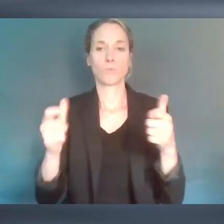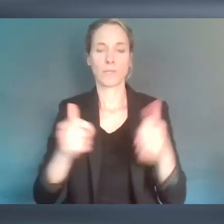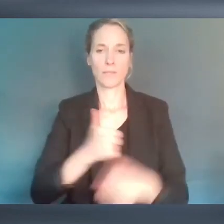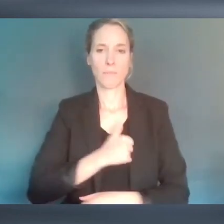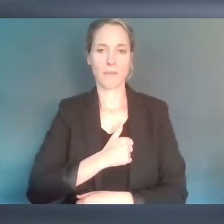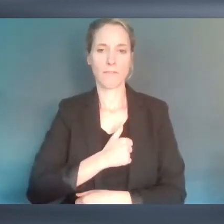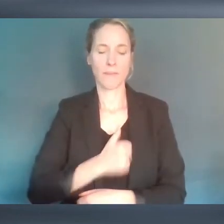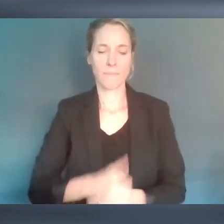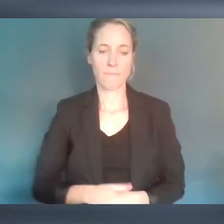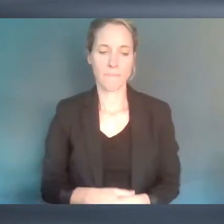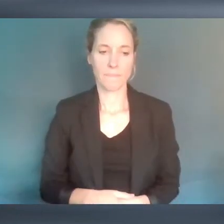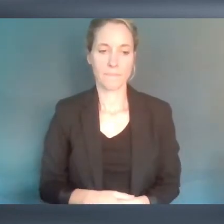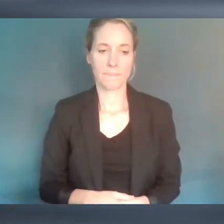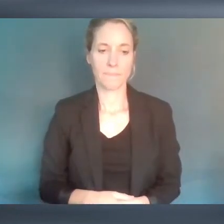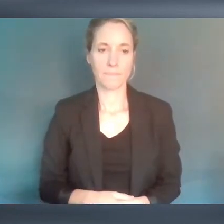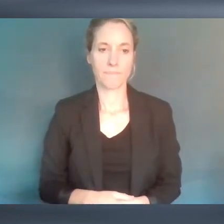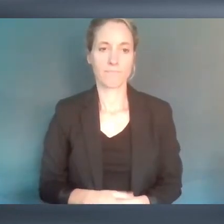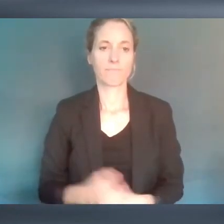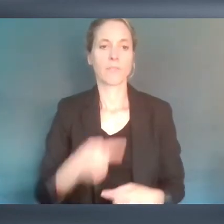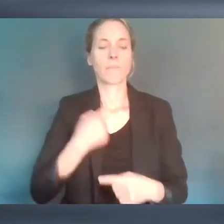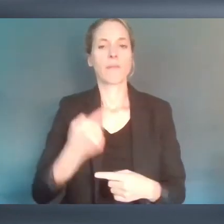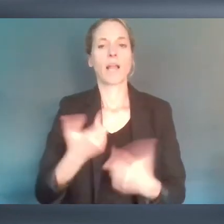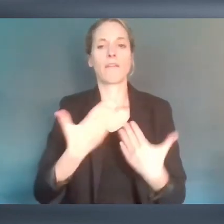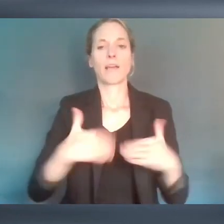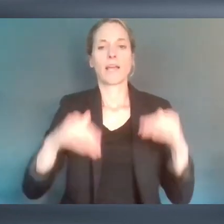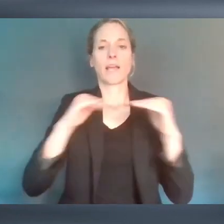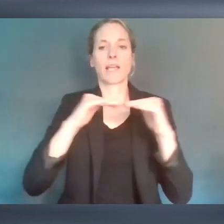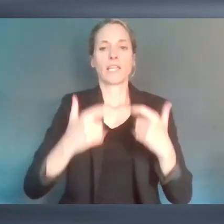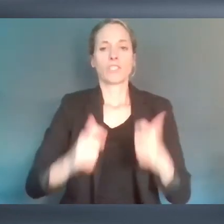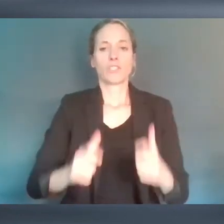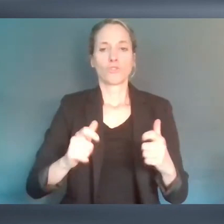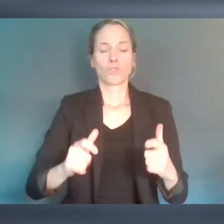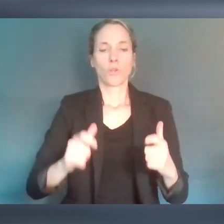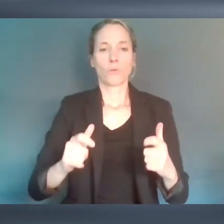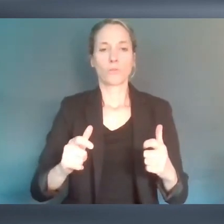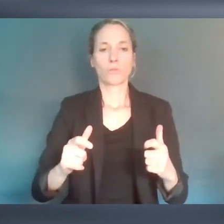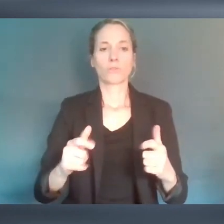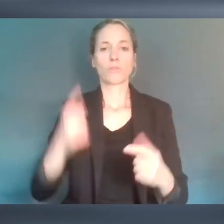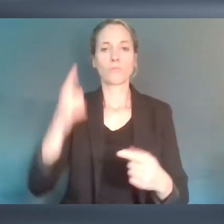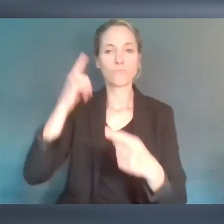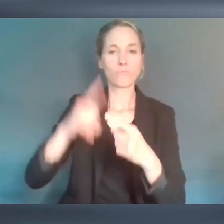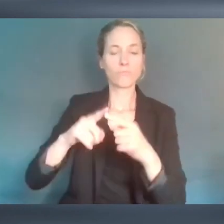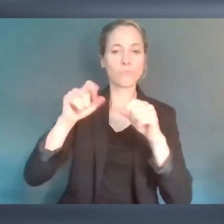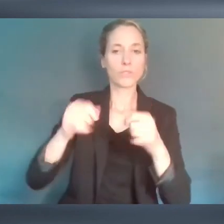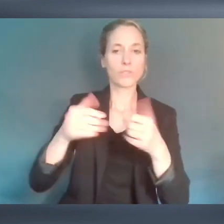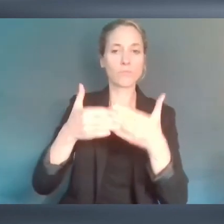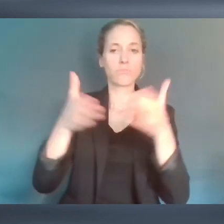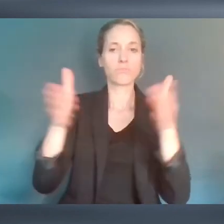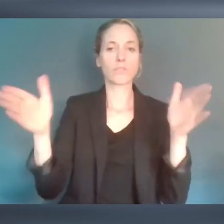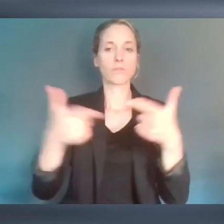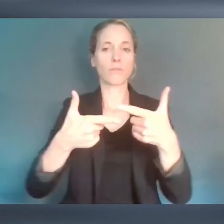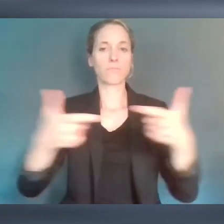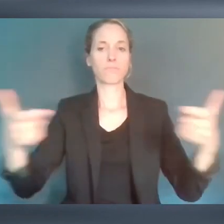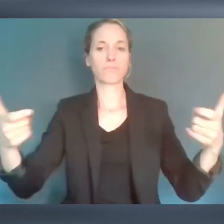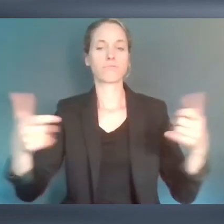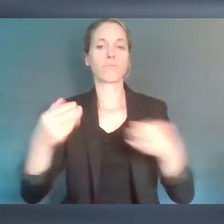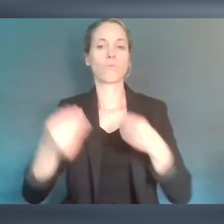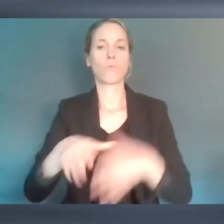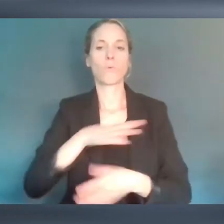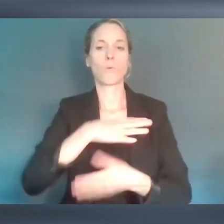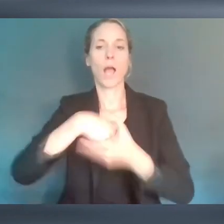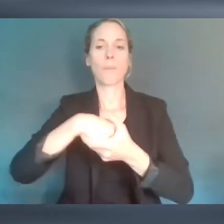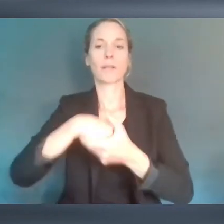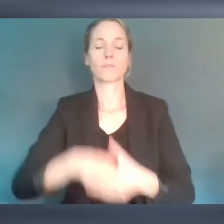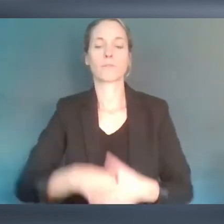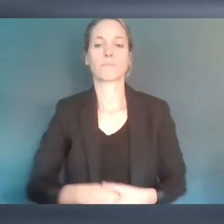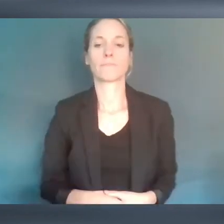aspects d'égalité d'échange, de diversité des perspectives, d'authenticité, d'appartenance. À noter